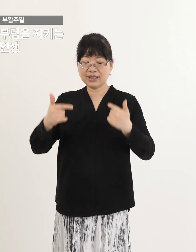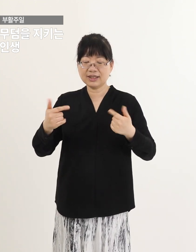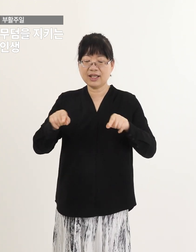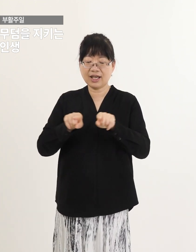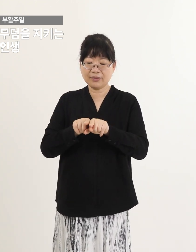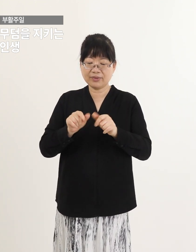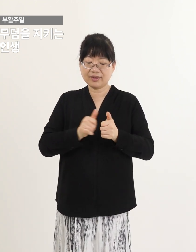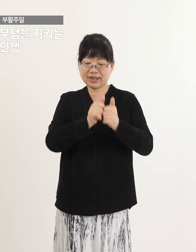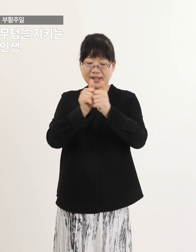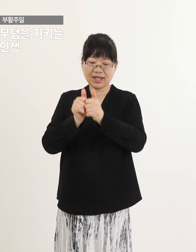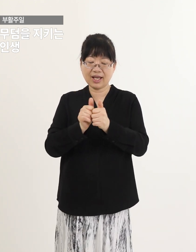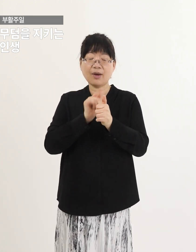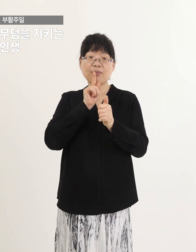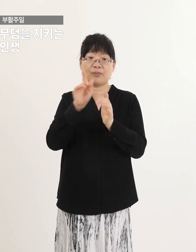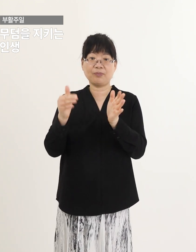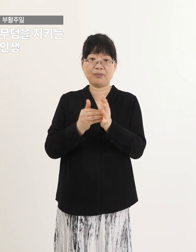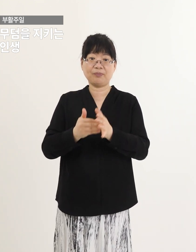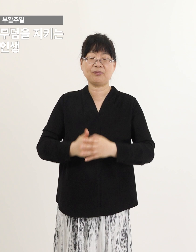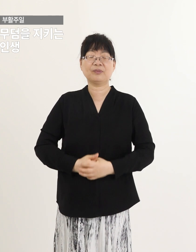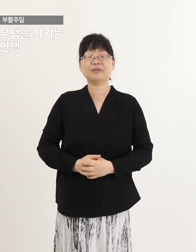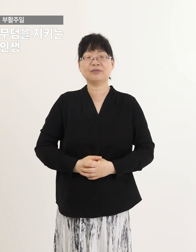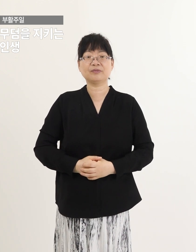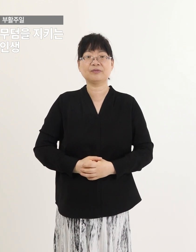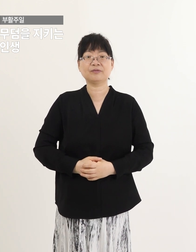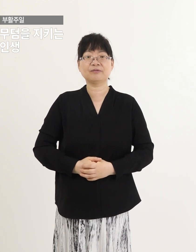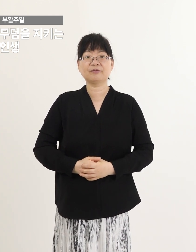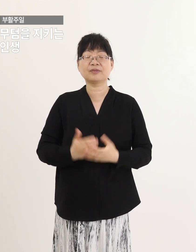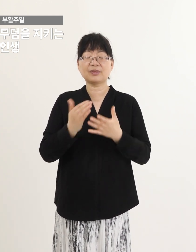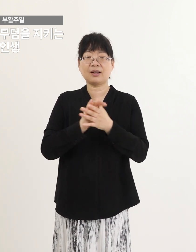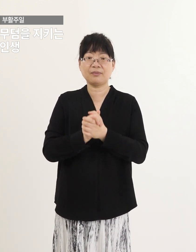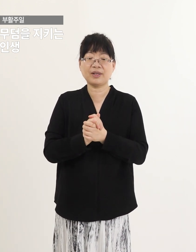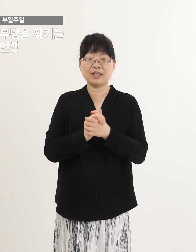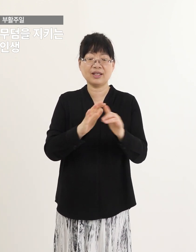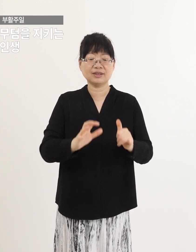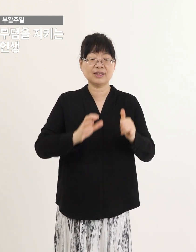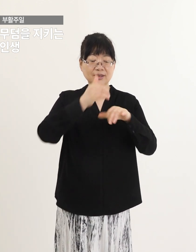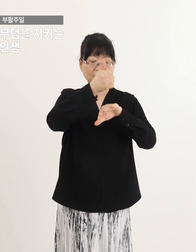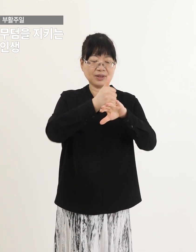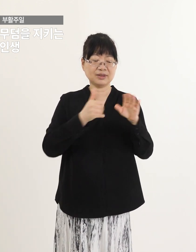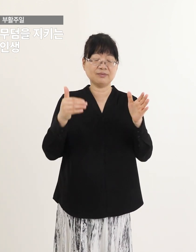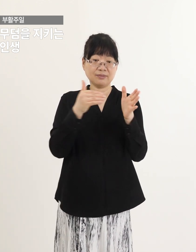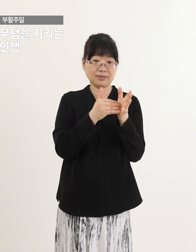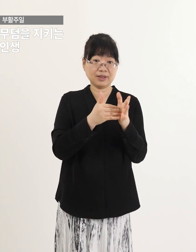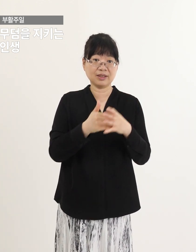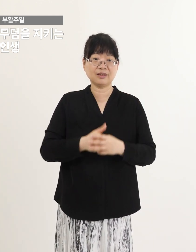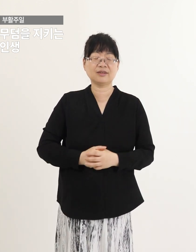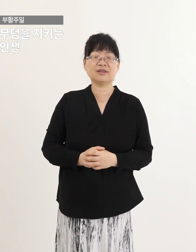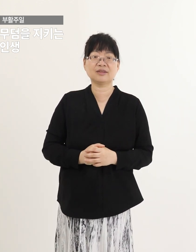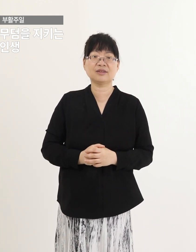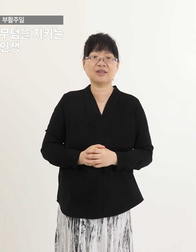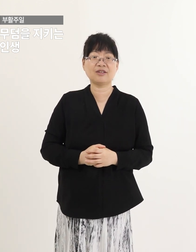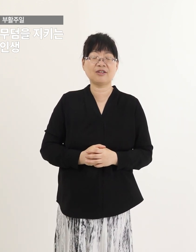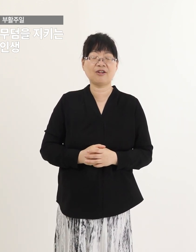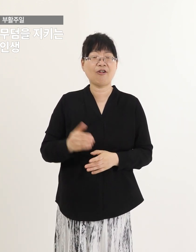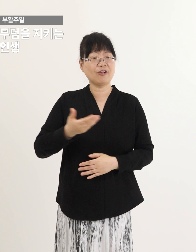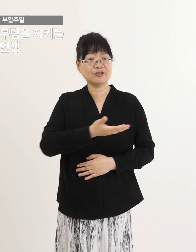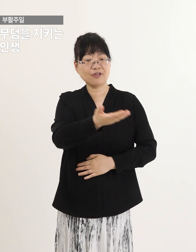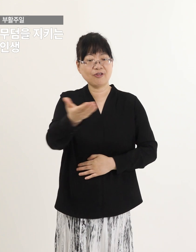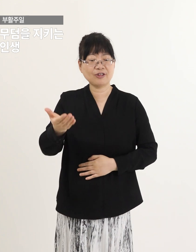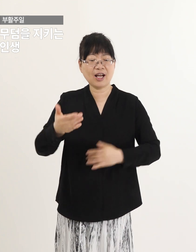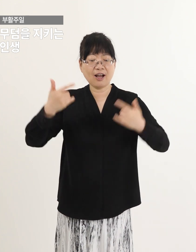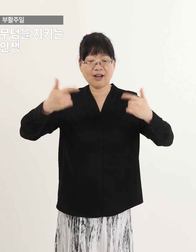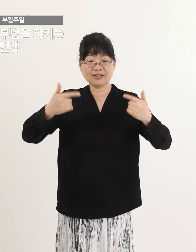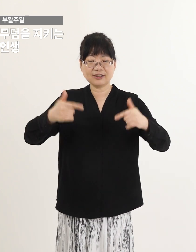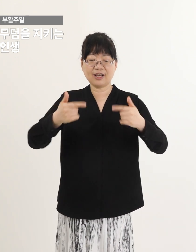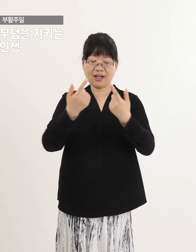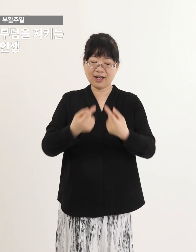함께 있으리라 하시니라. 아멘. 세상 끝날까지 너희와